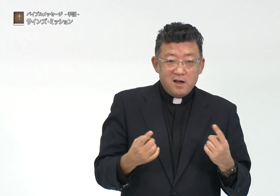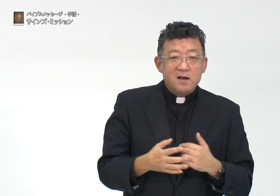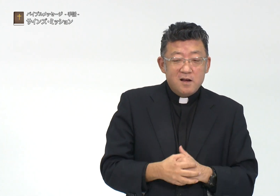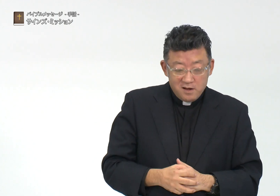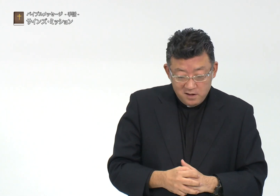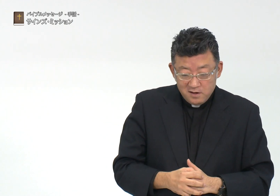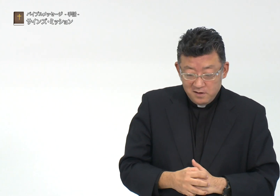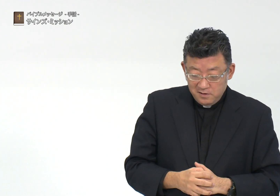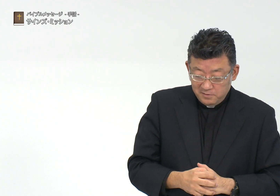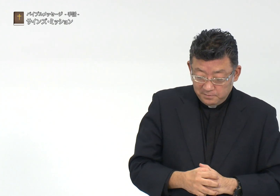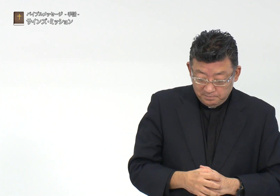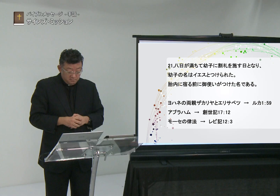ているでしょうか